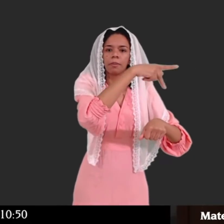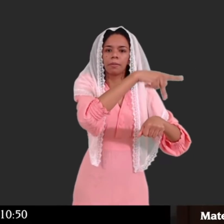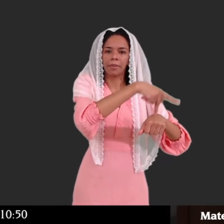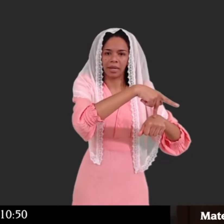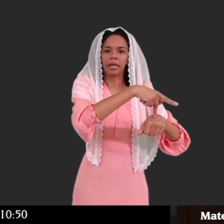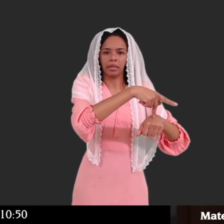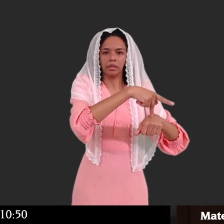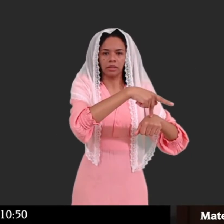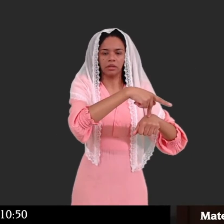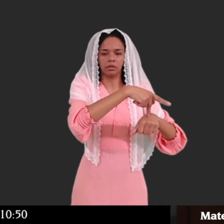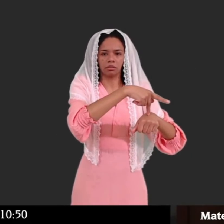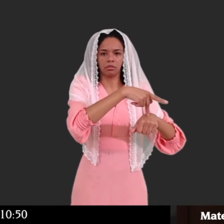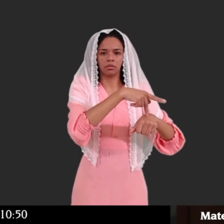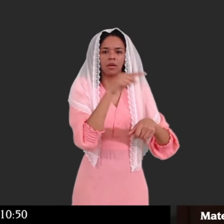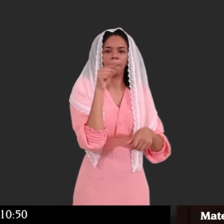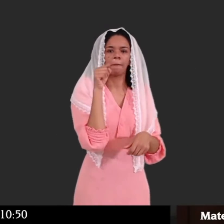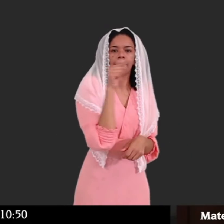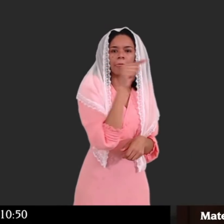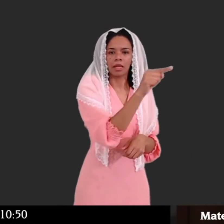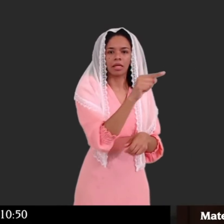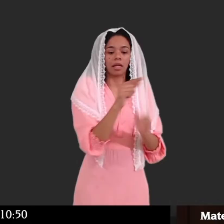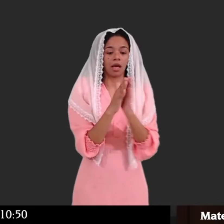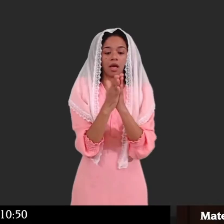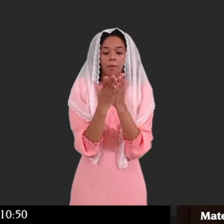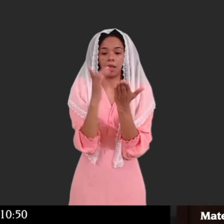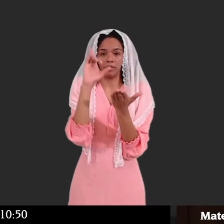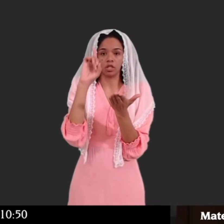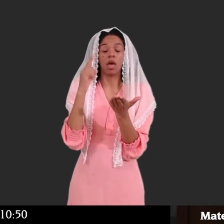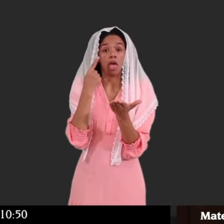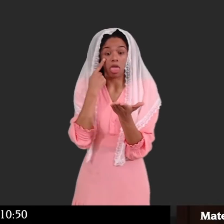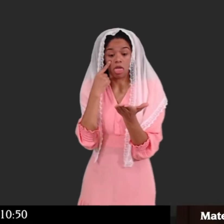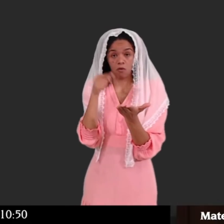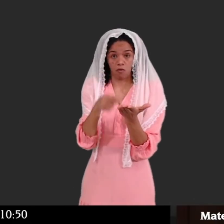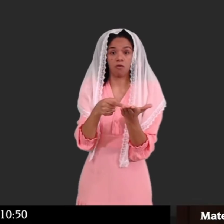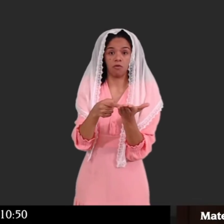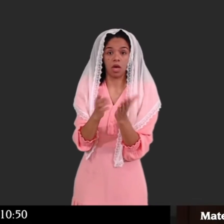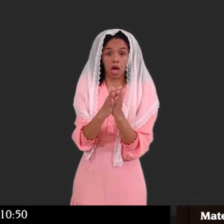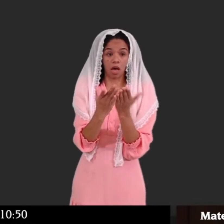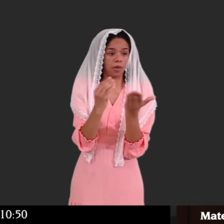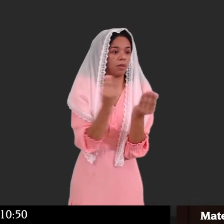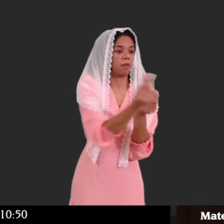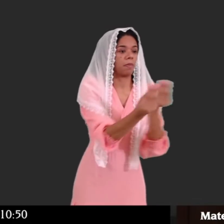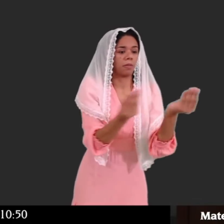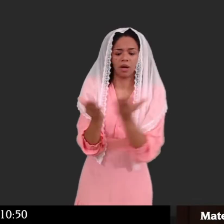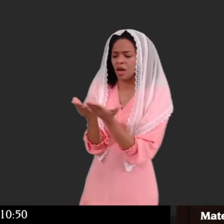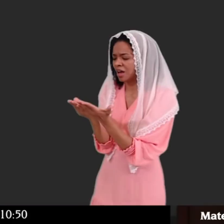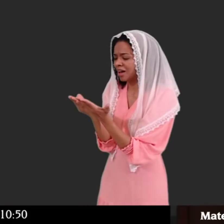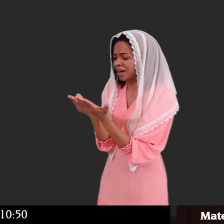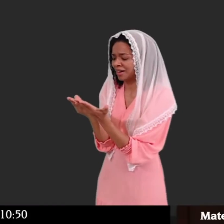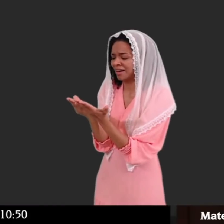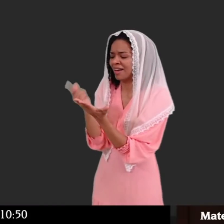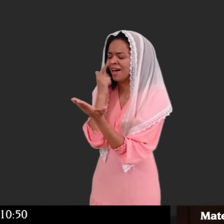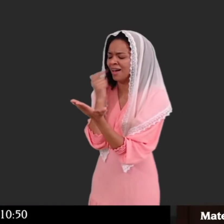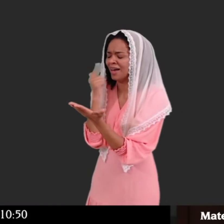do Norte. Eles receberam Bíblia. Eu vi a filmagem, eles pegaram a Bíblia, abraçavam no peito, soluçavam de tanto